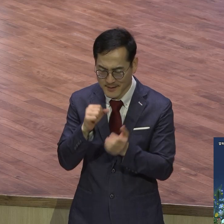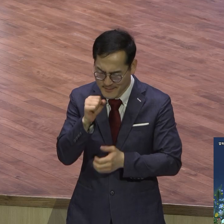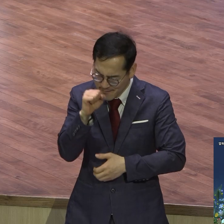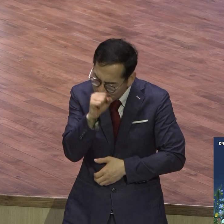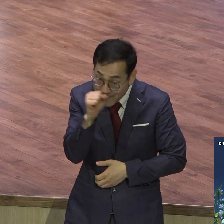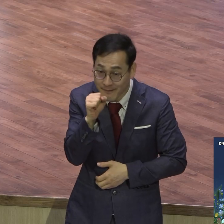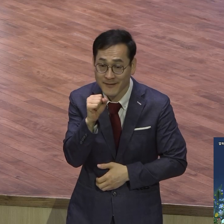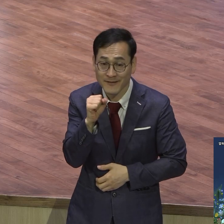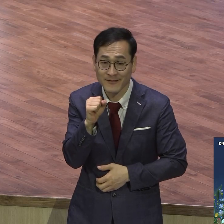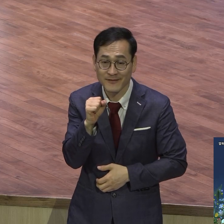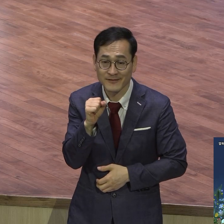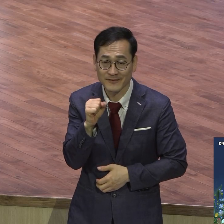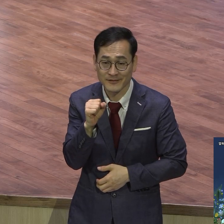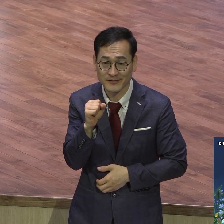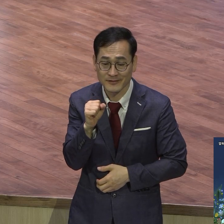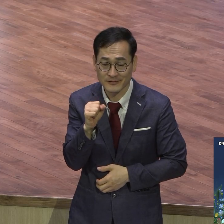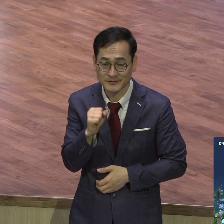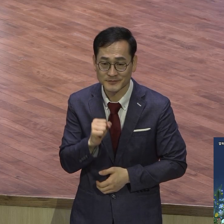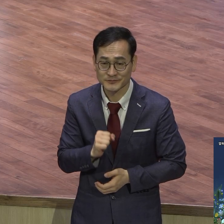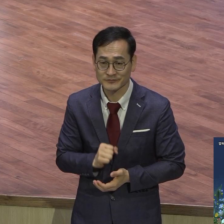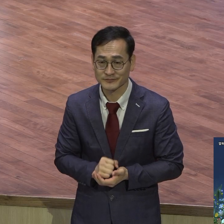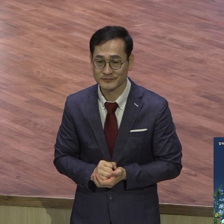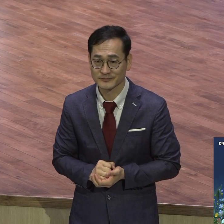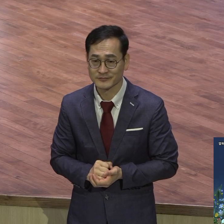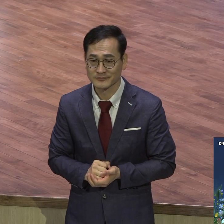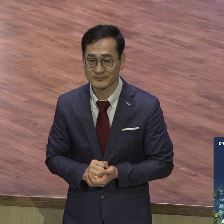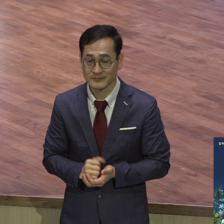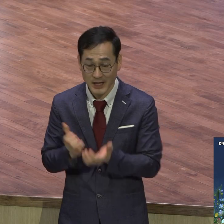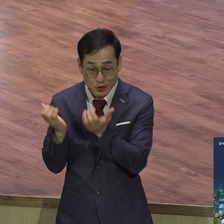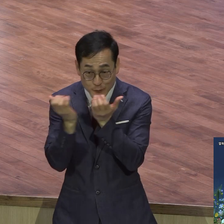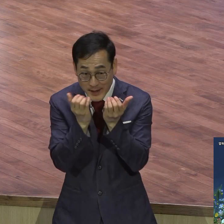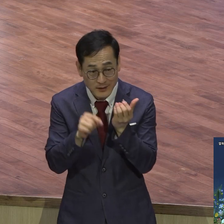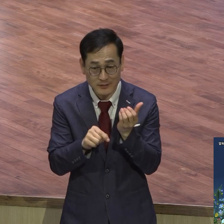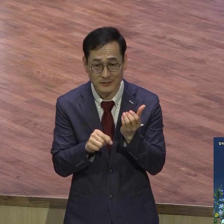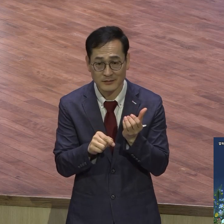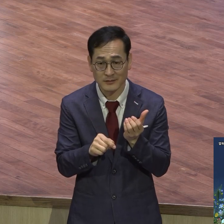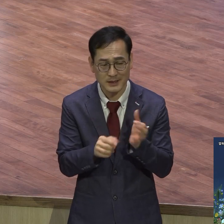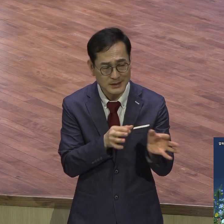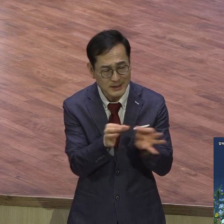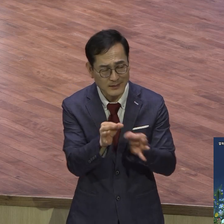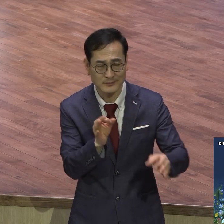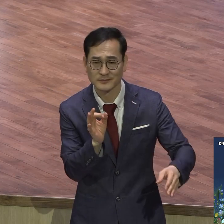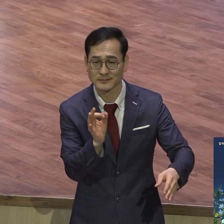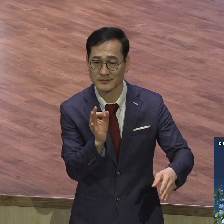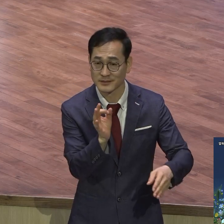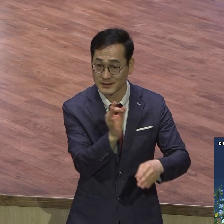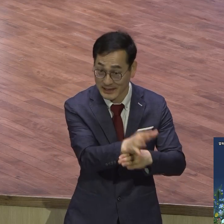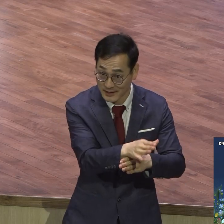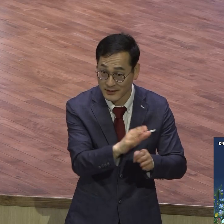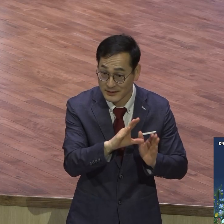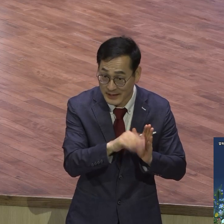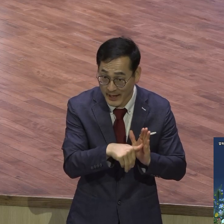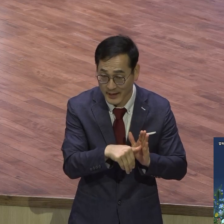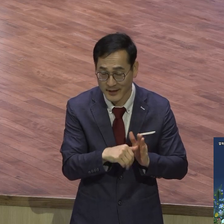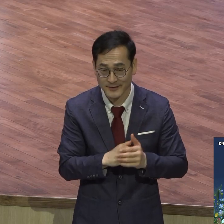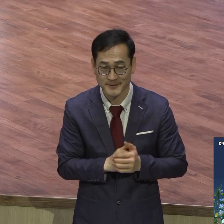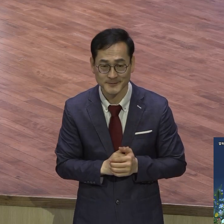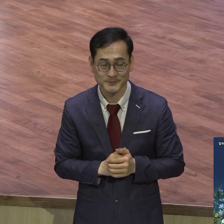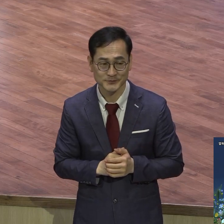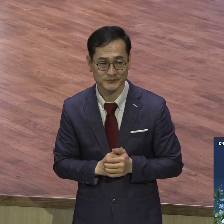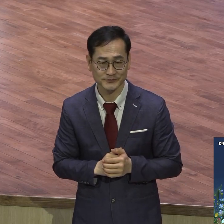좋아합니다마는 수박을 우리가 마트에서나 또 가게에서 살 때 어떻게